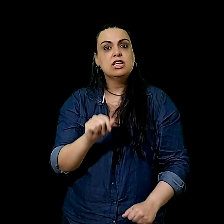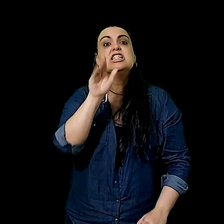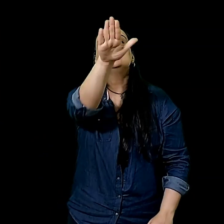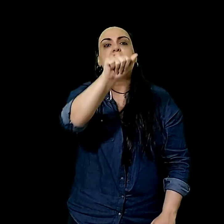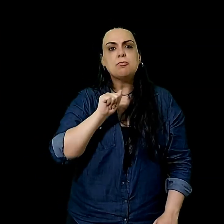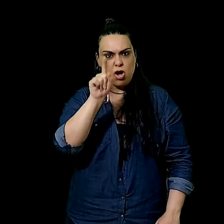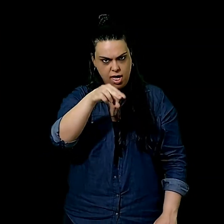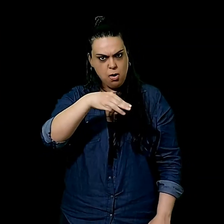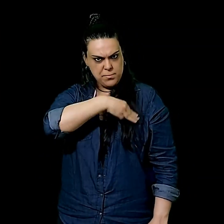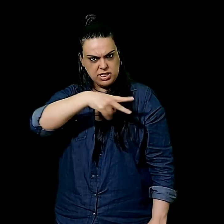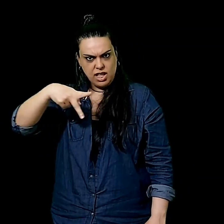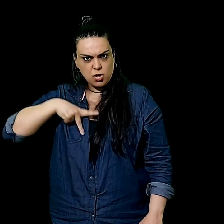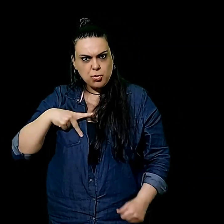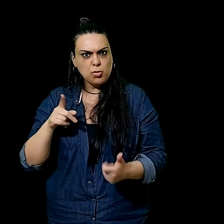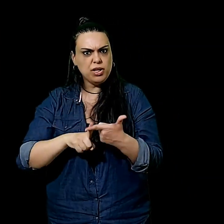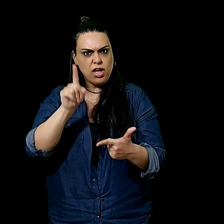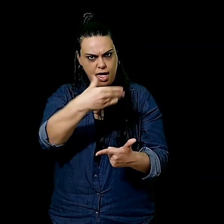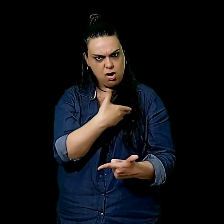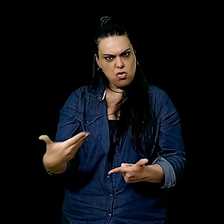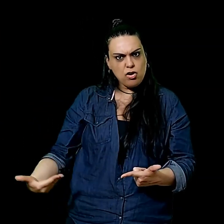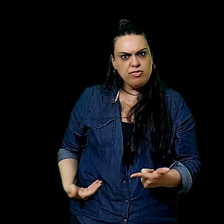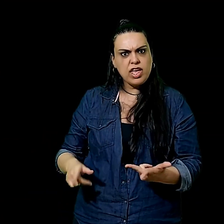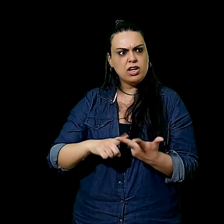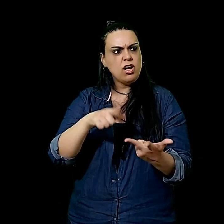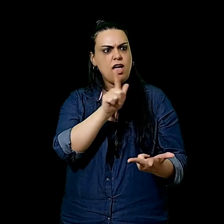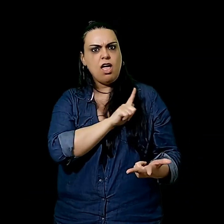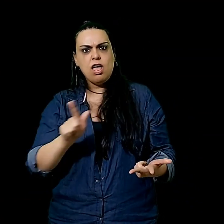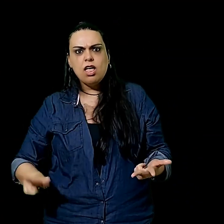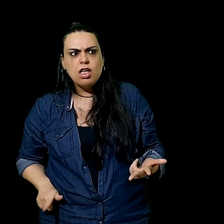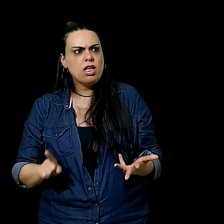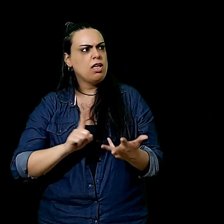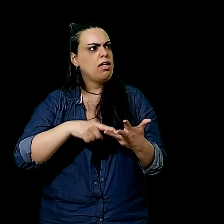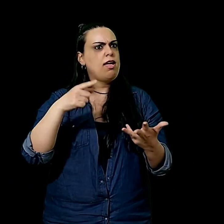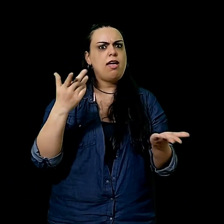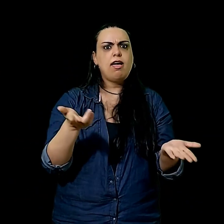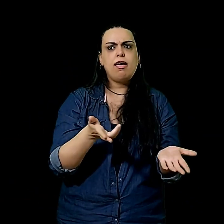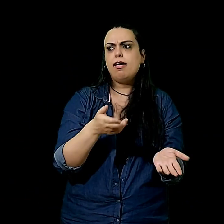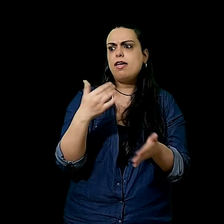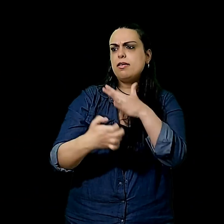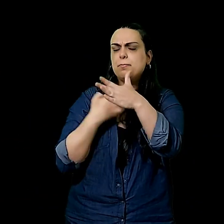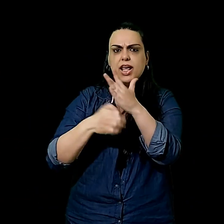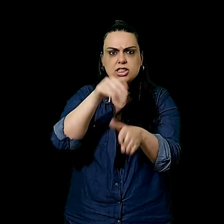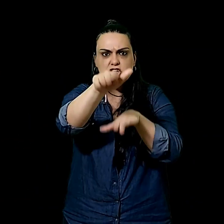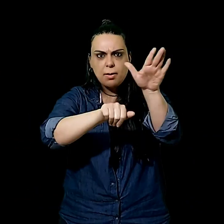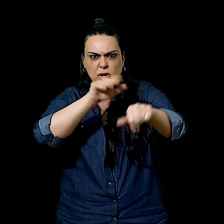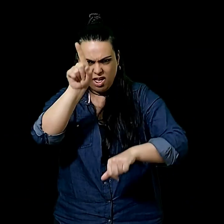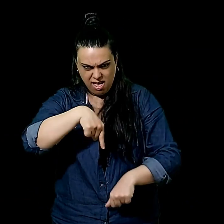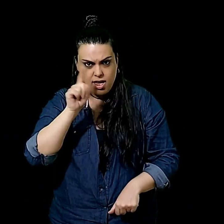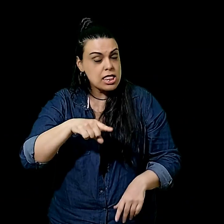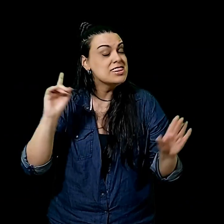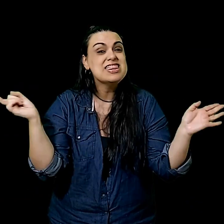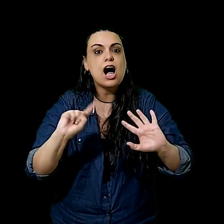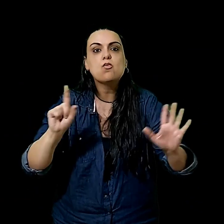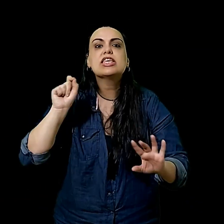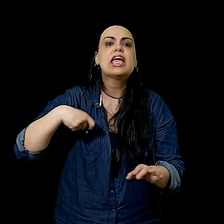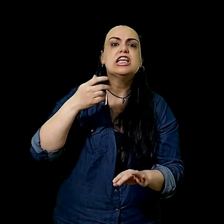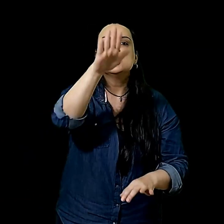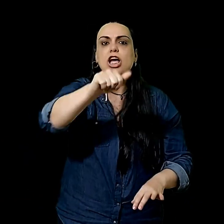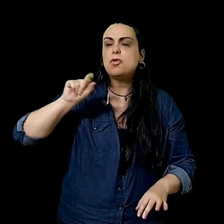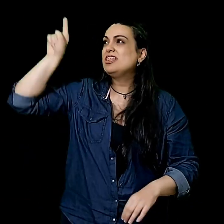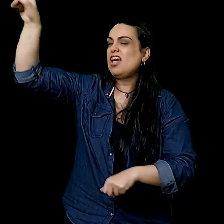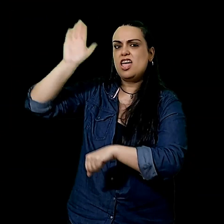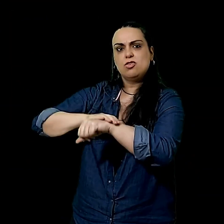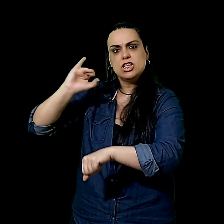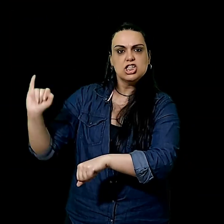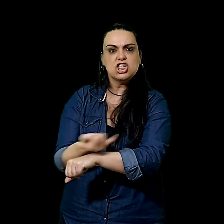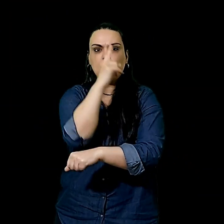Público, quem te chamou não foi o governo da terra, quem te chamou não foi a empresa que você trabalha, quem te chamou foi o Deus de Jacó. E